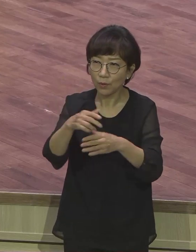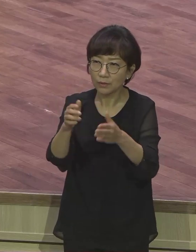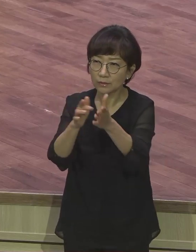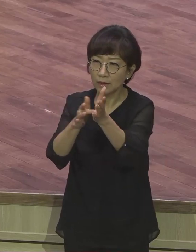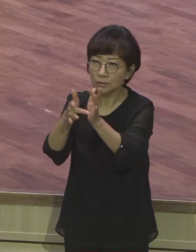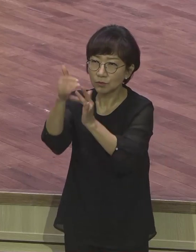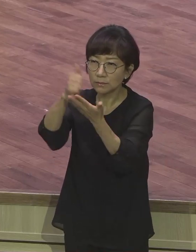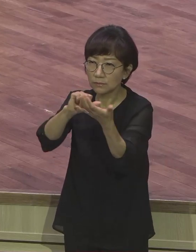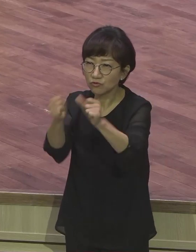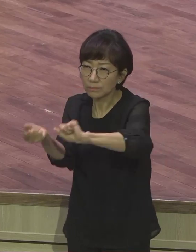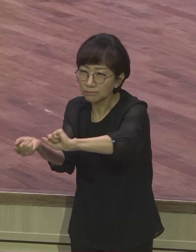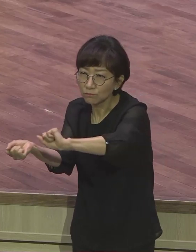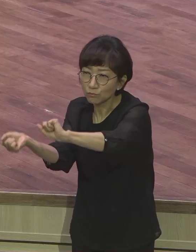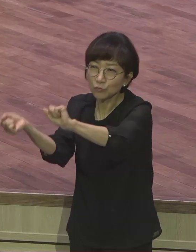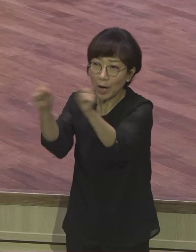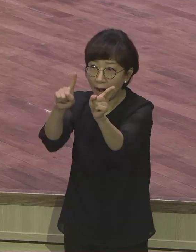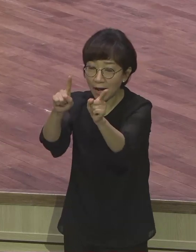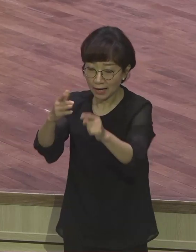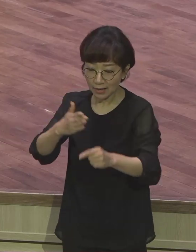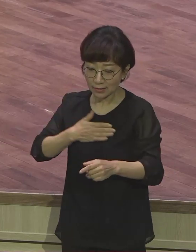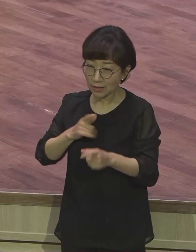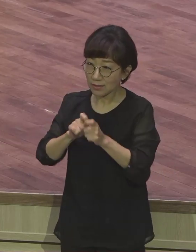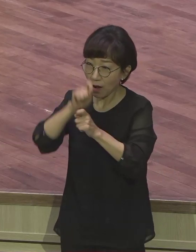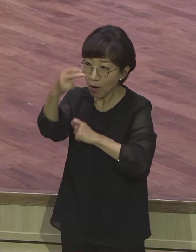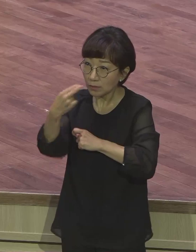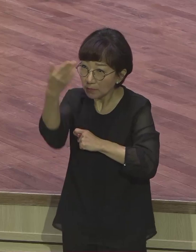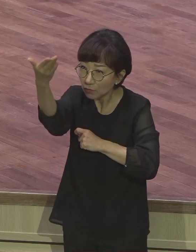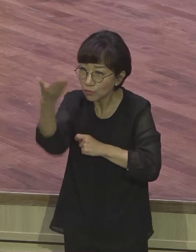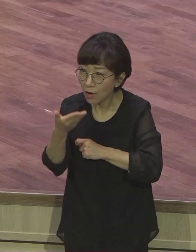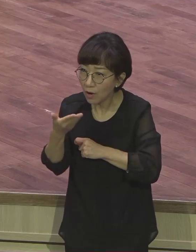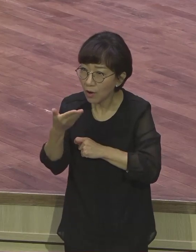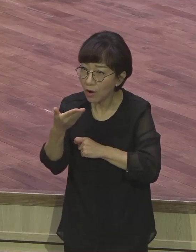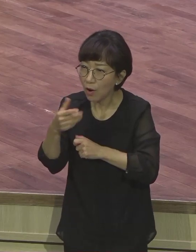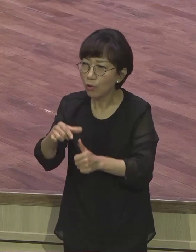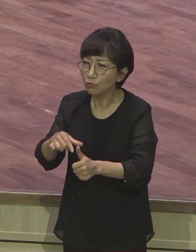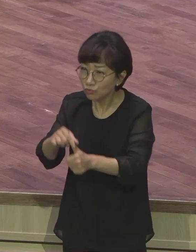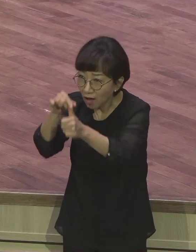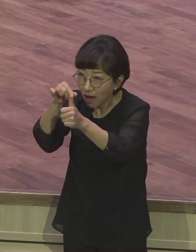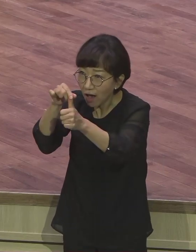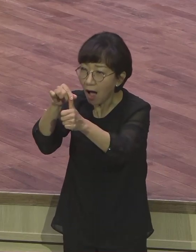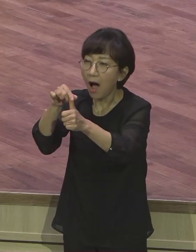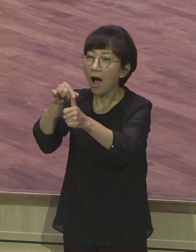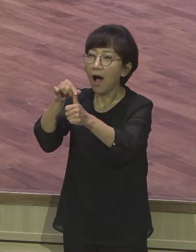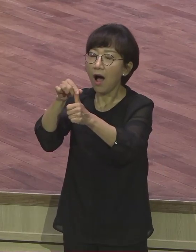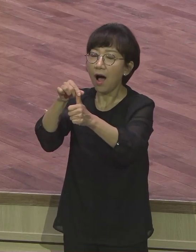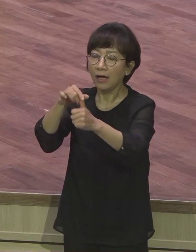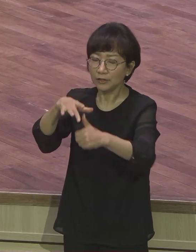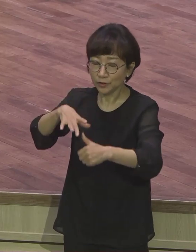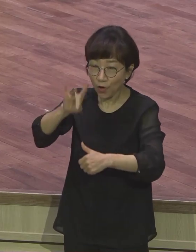영원한 생명을 소식한 사실에 믿으실 때, 구원의 축복, 이것을 처음 맛보았을 때,